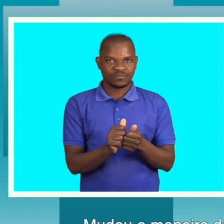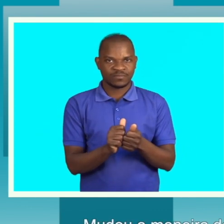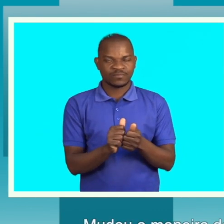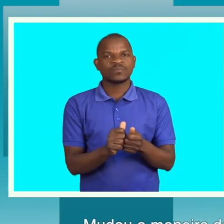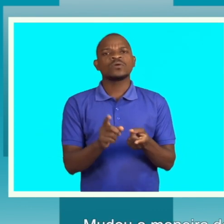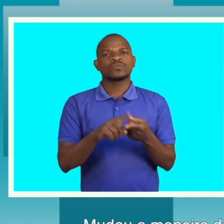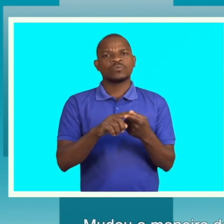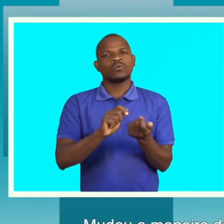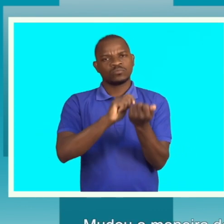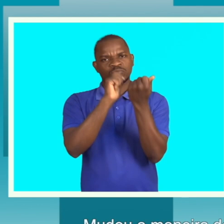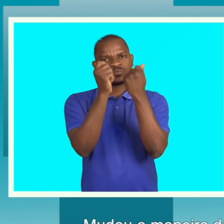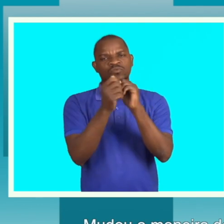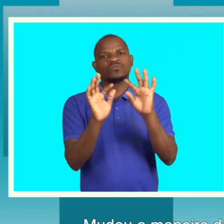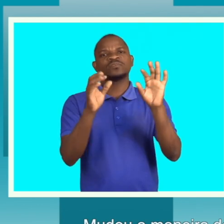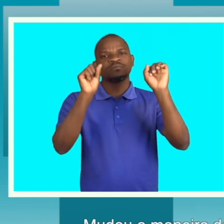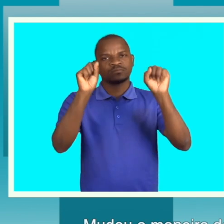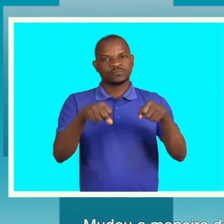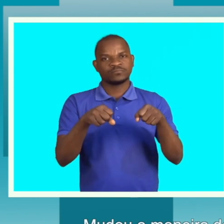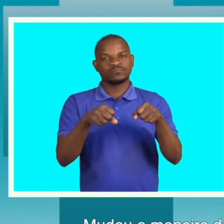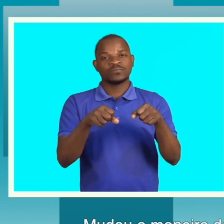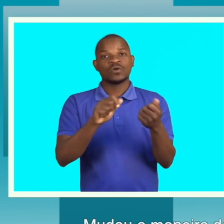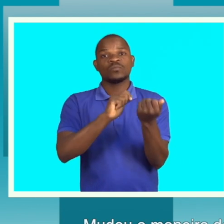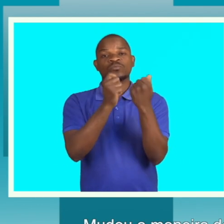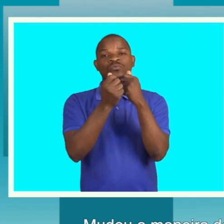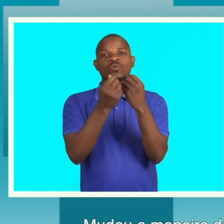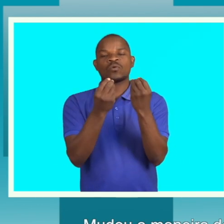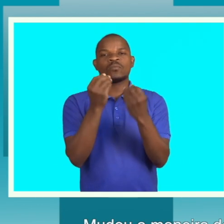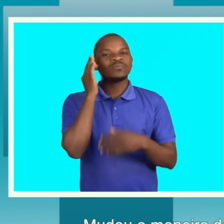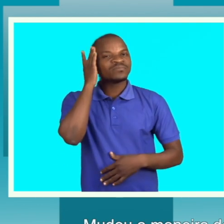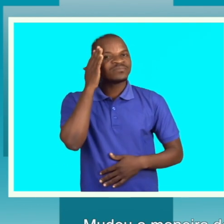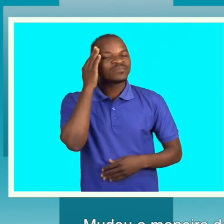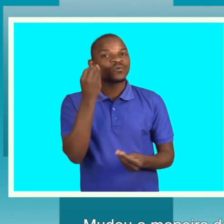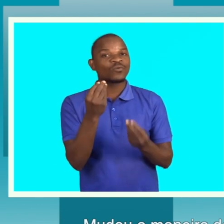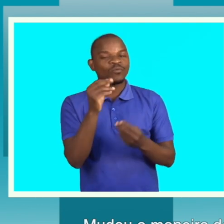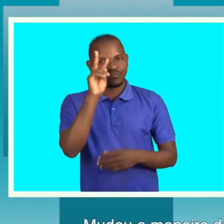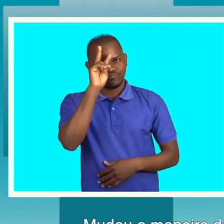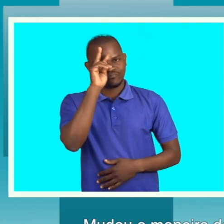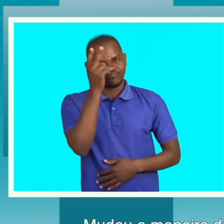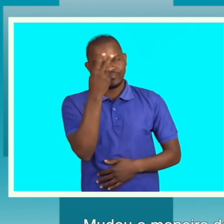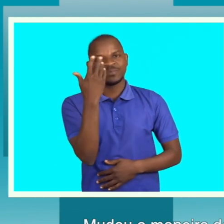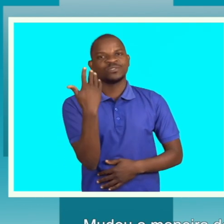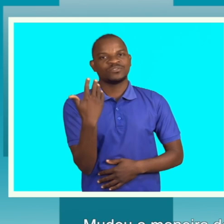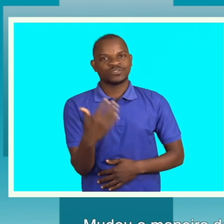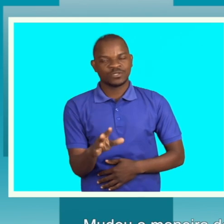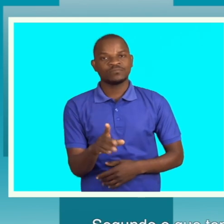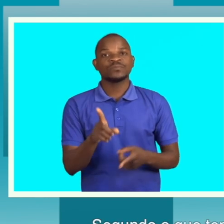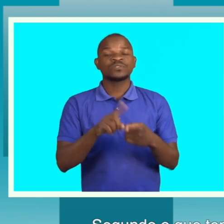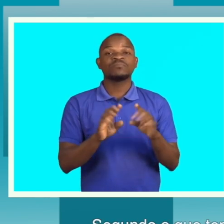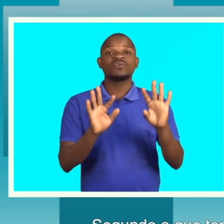Mudou A maneira de pensar A maneira de Enfrentar a vida